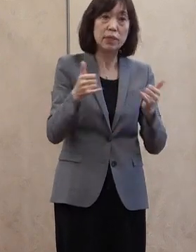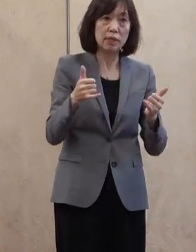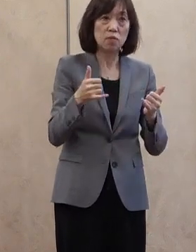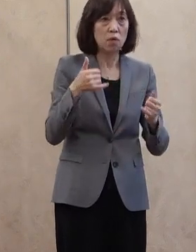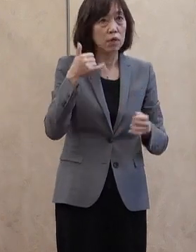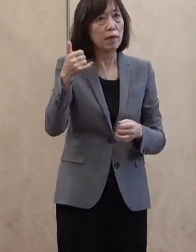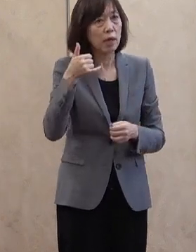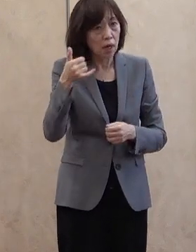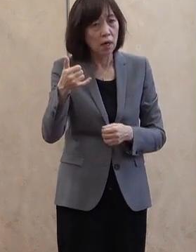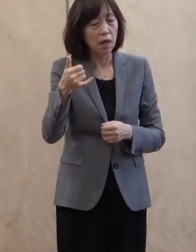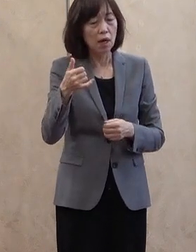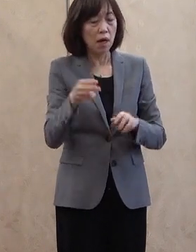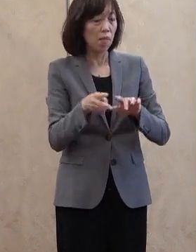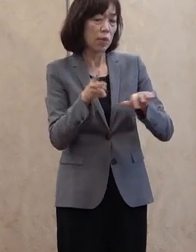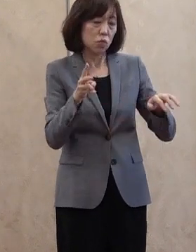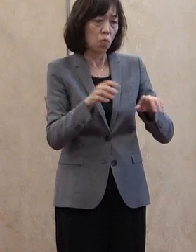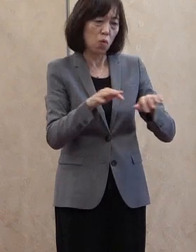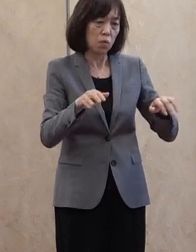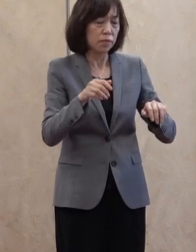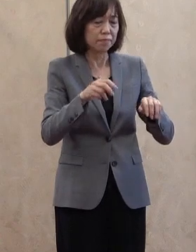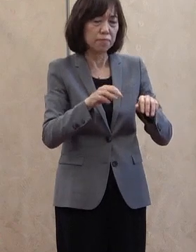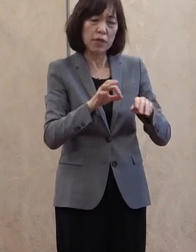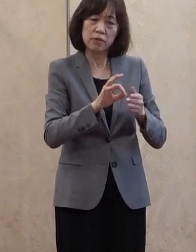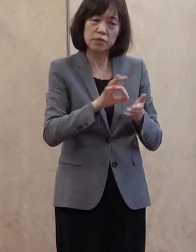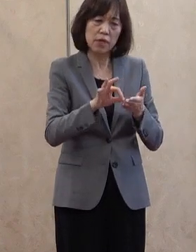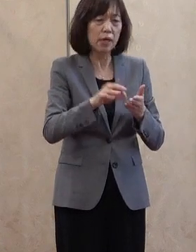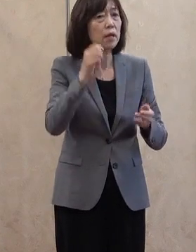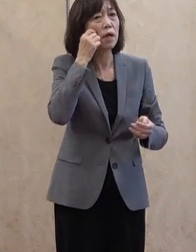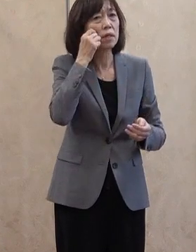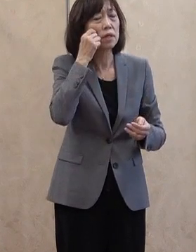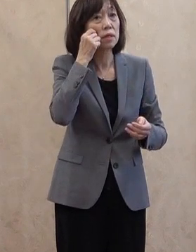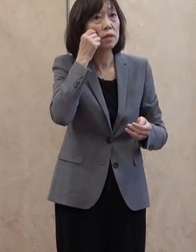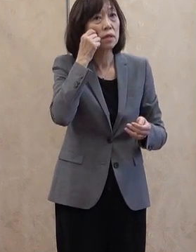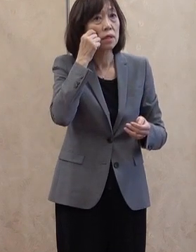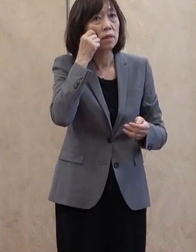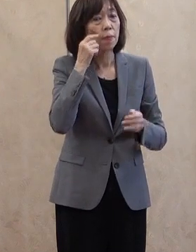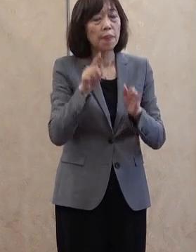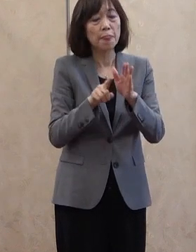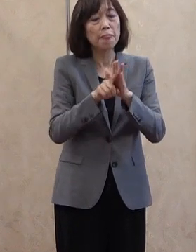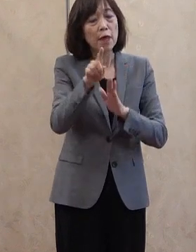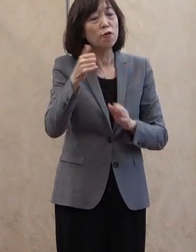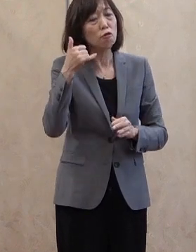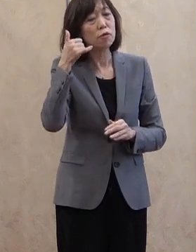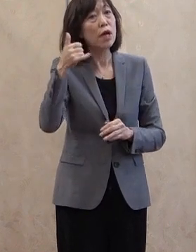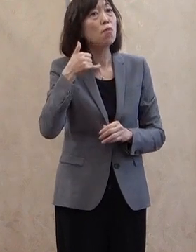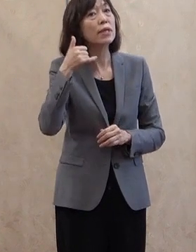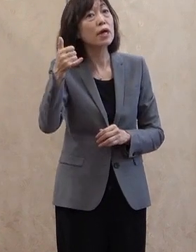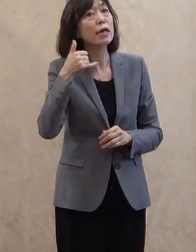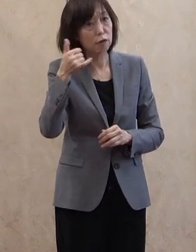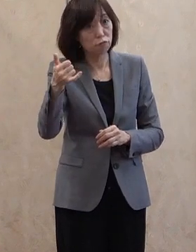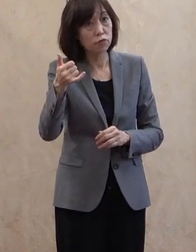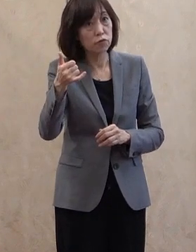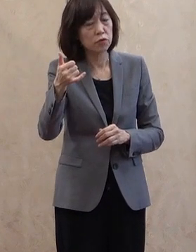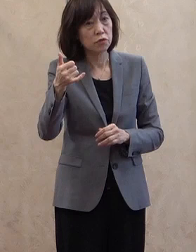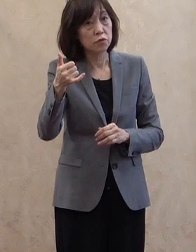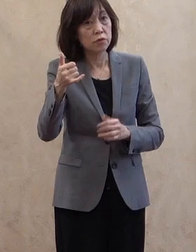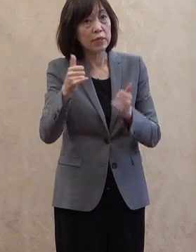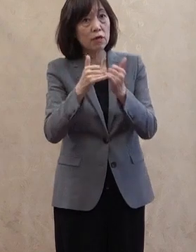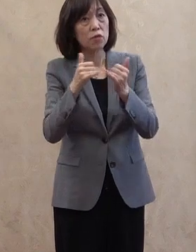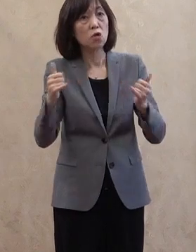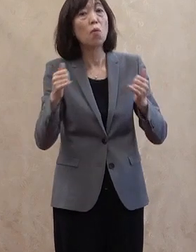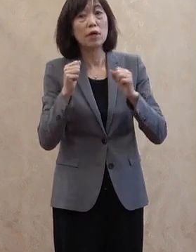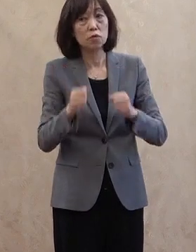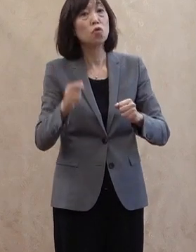とかでそういうことがわからないお年寄りとかですね、そういう方がやっぱり代表電話だけ知っててかけるってことが多くなると思うんです